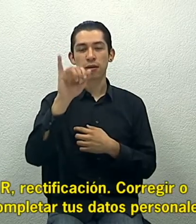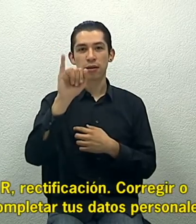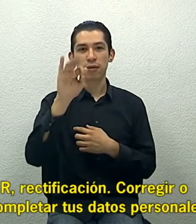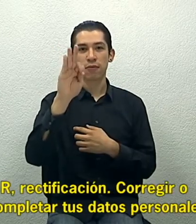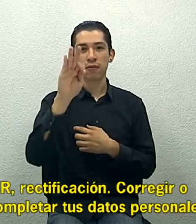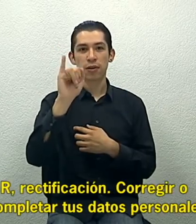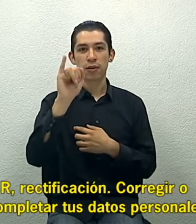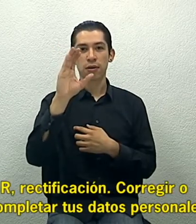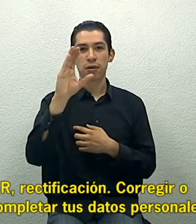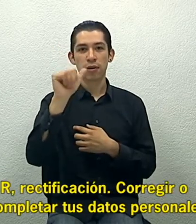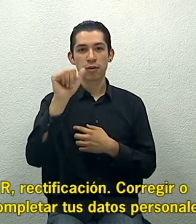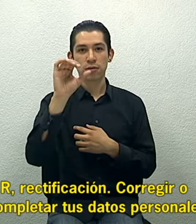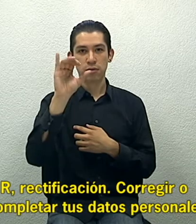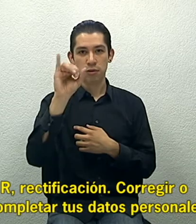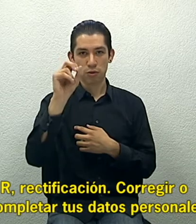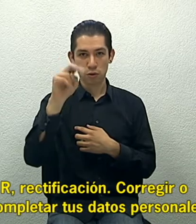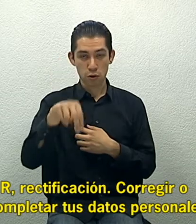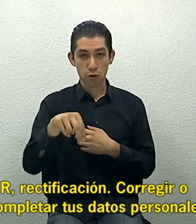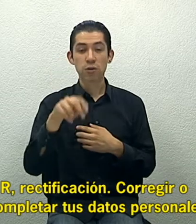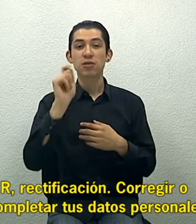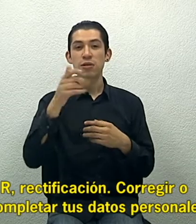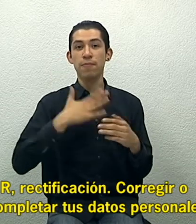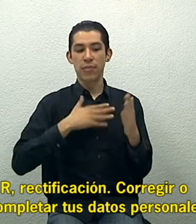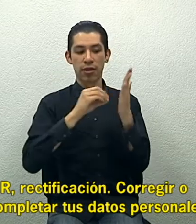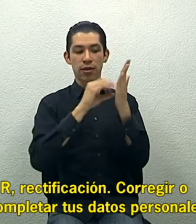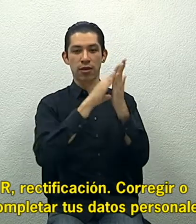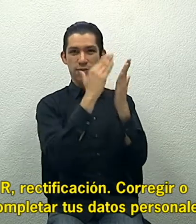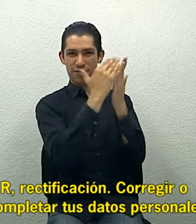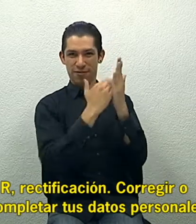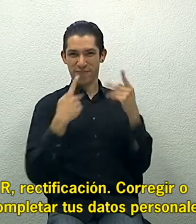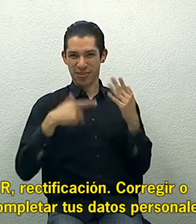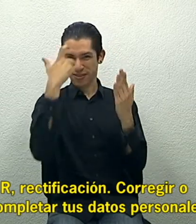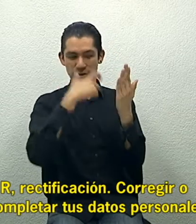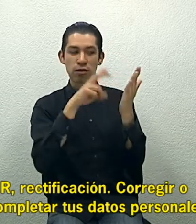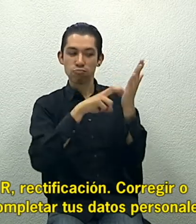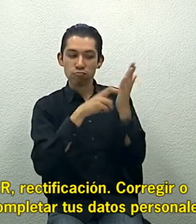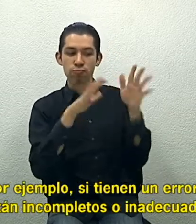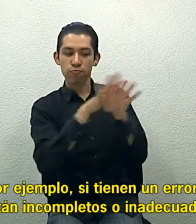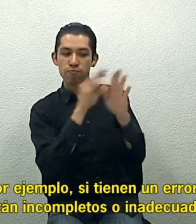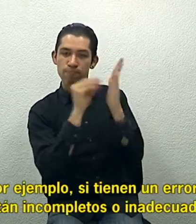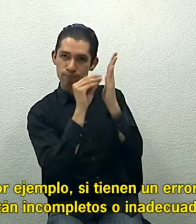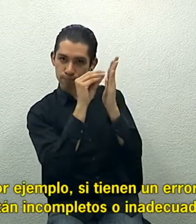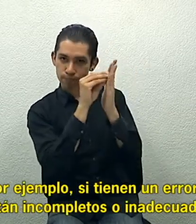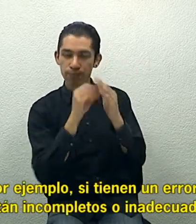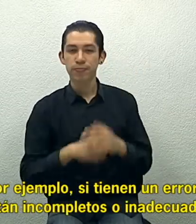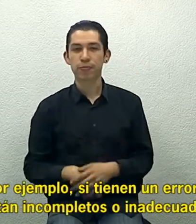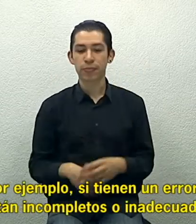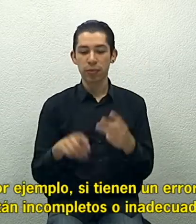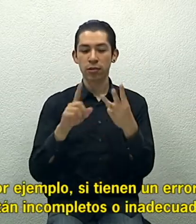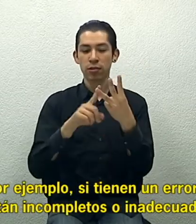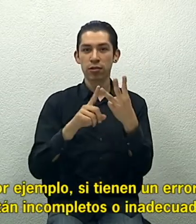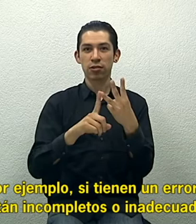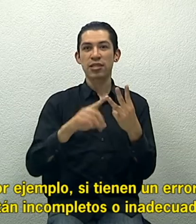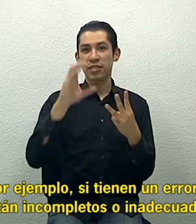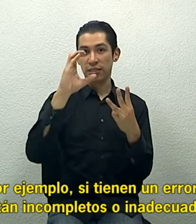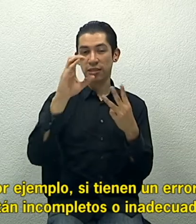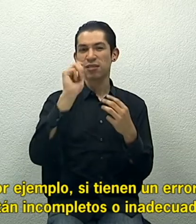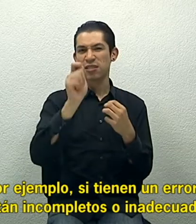rectificación corregir o completar tus datos personales por ejemplo si tienen un error están incompletos o